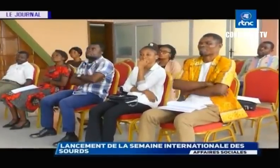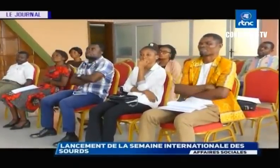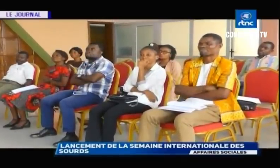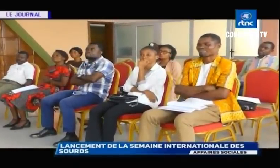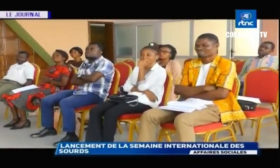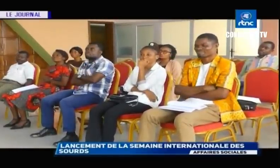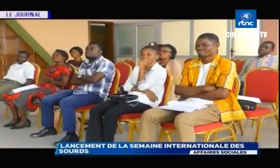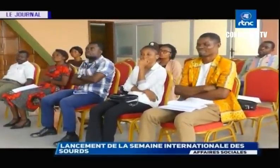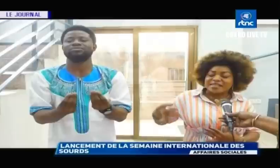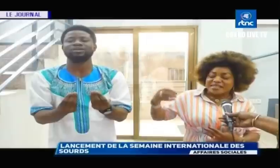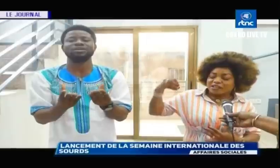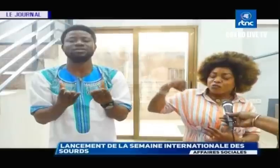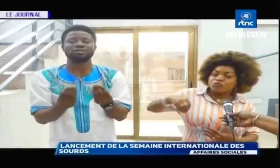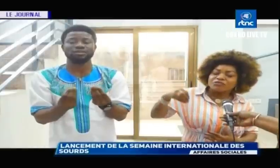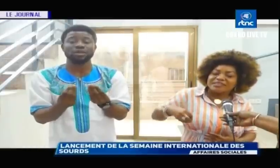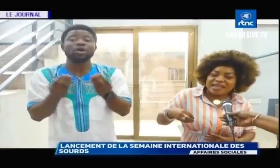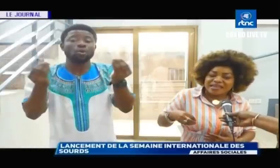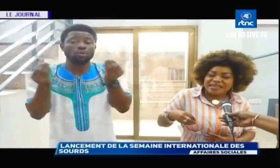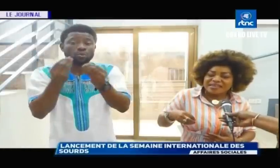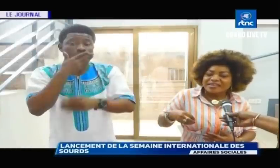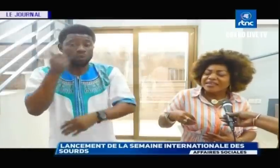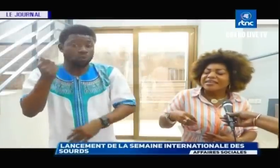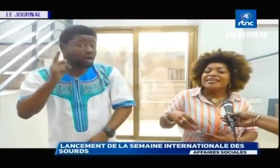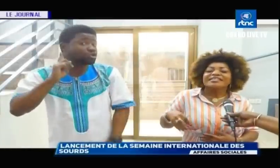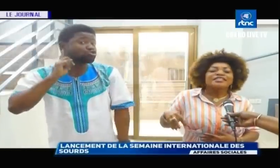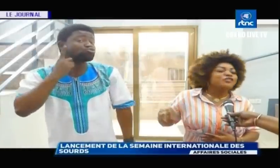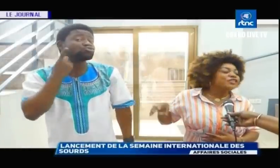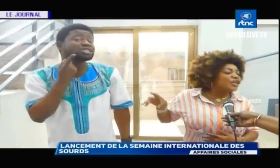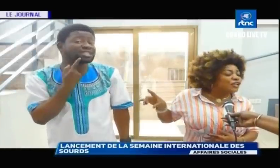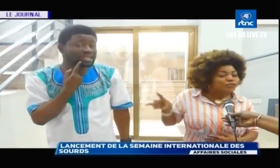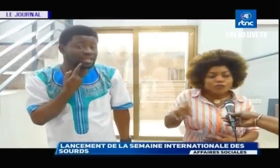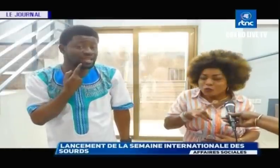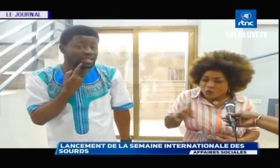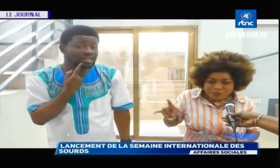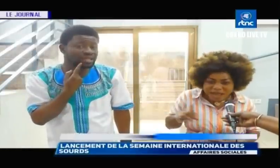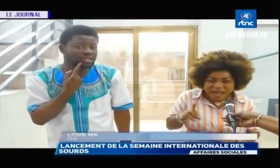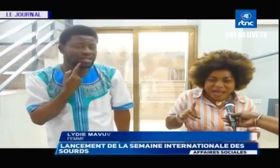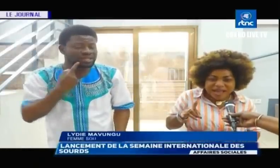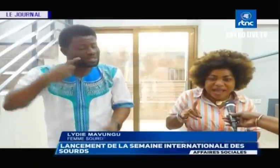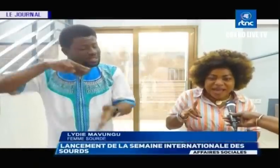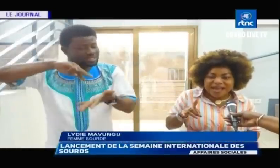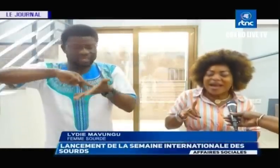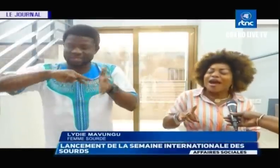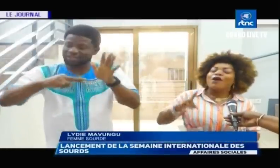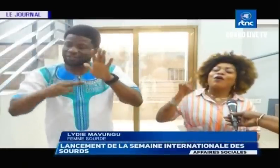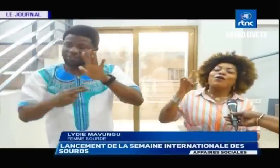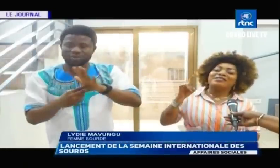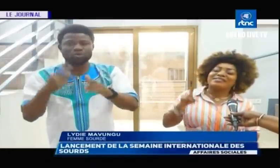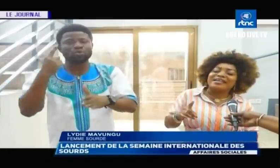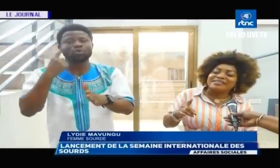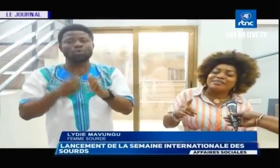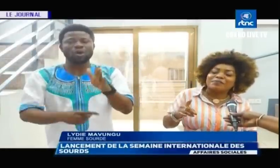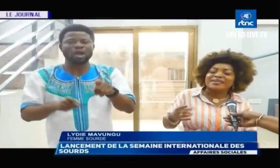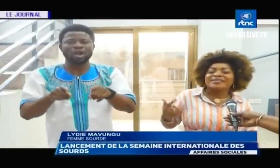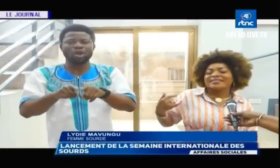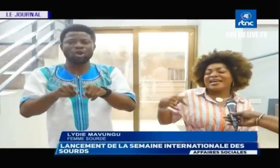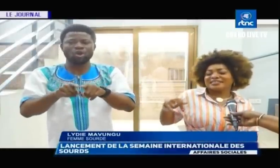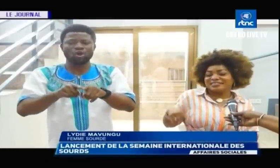pendant 6 mois. La sourdité n'exclut pas le Saint-Esprit